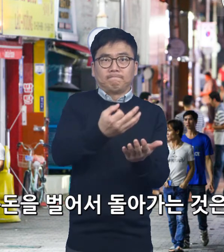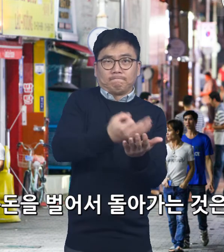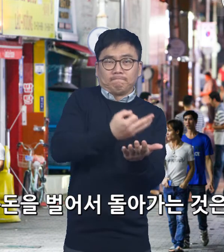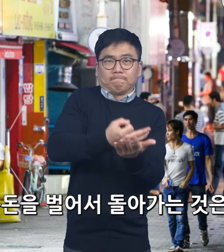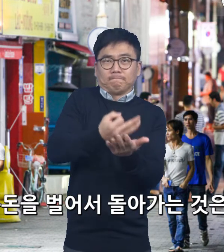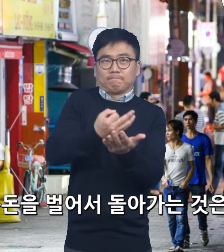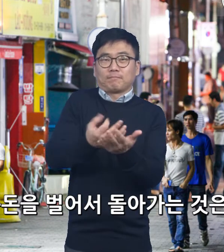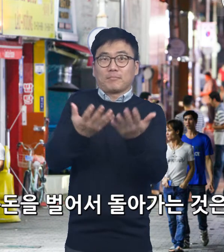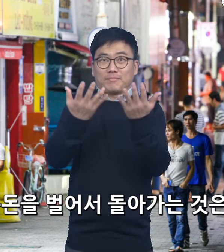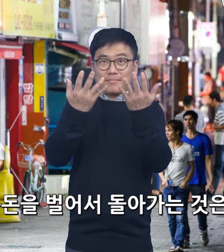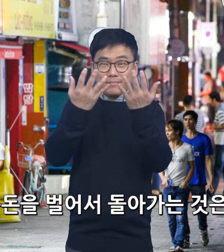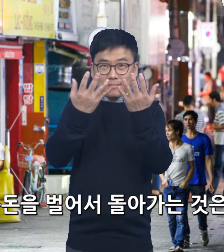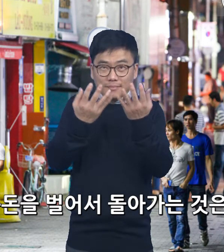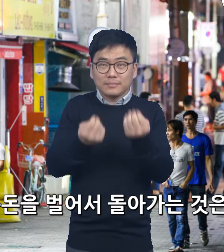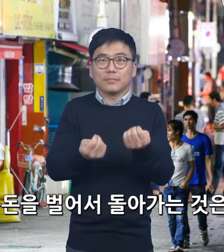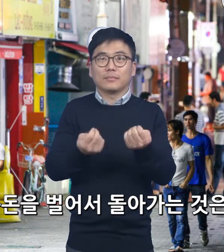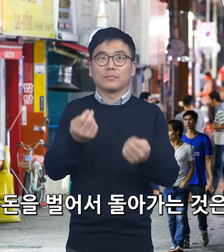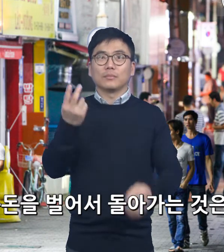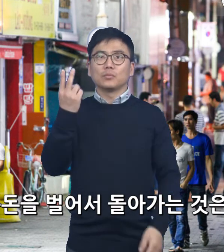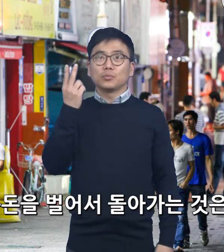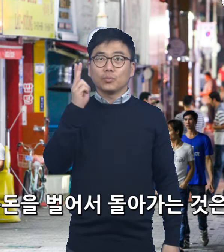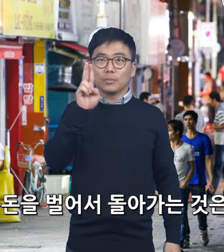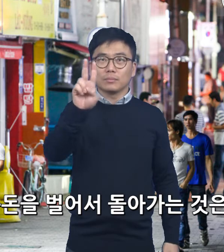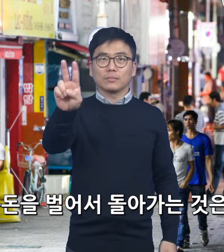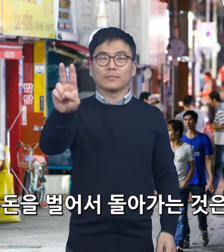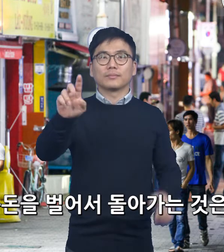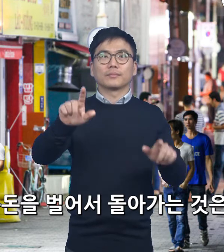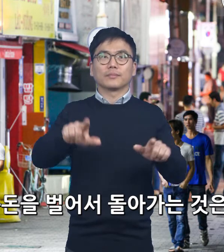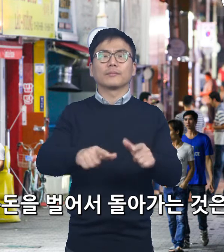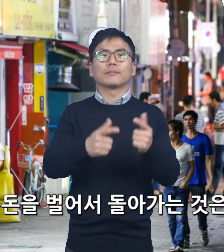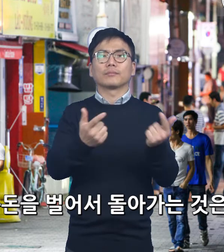모두가 큰 돈을 벌어서 돌아가는 것은 아니지만